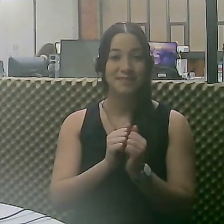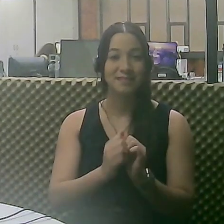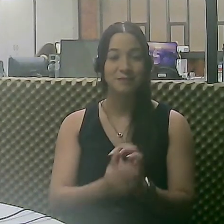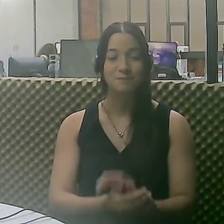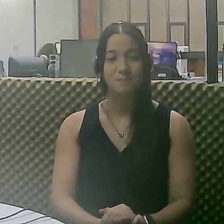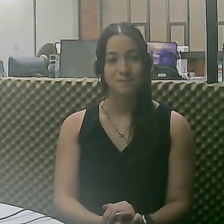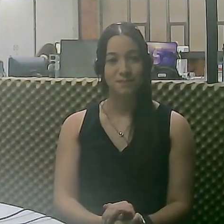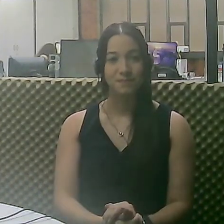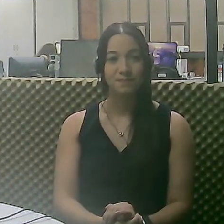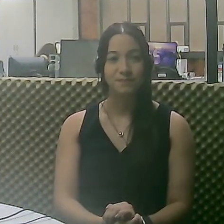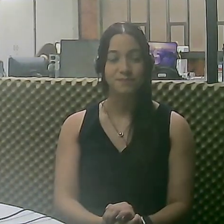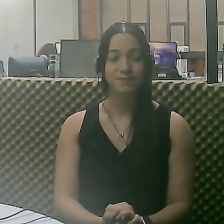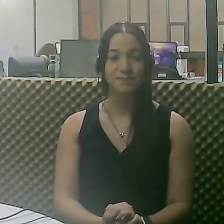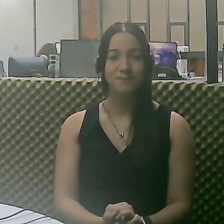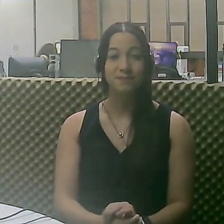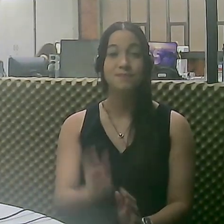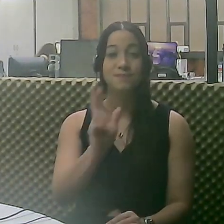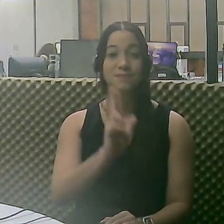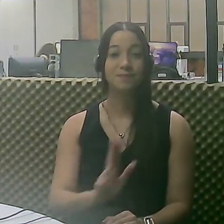com a gente!